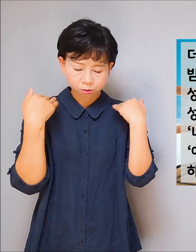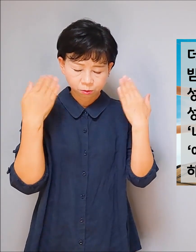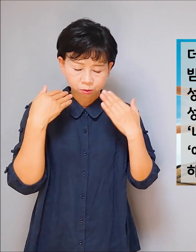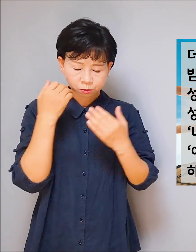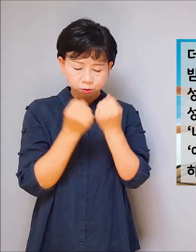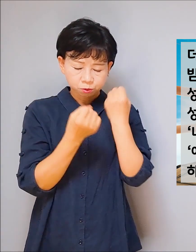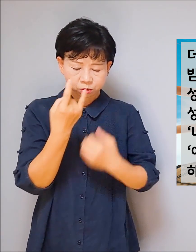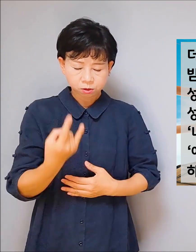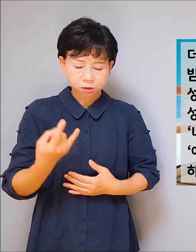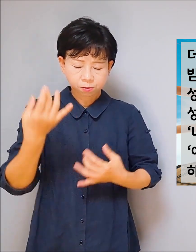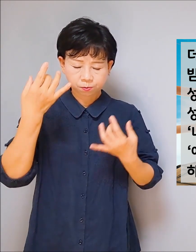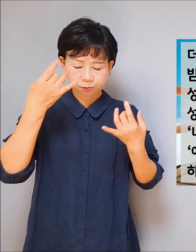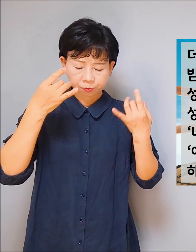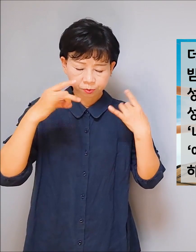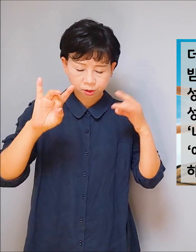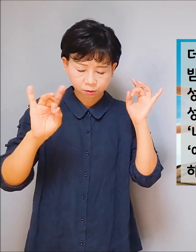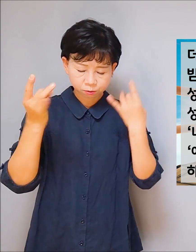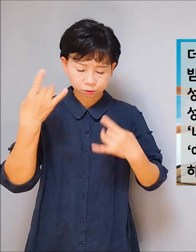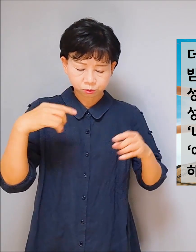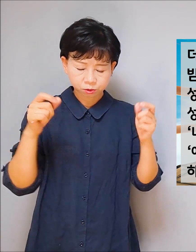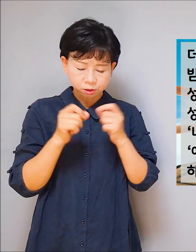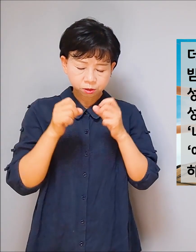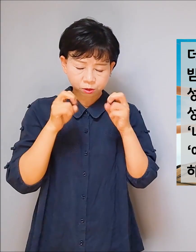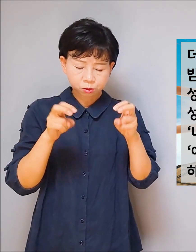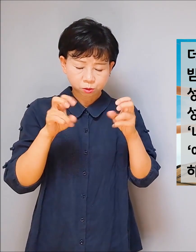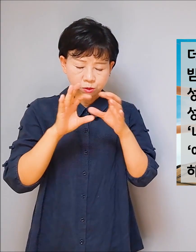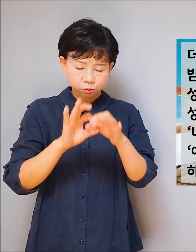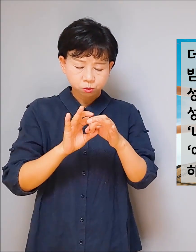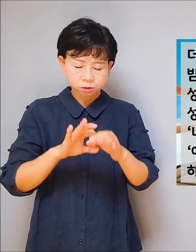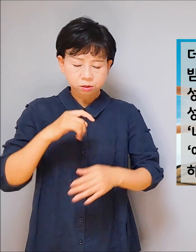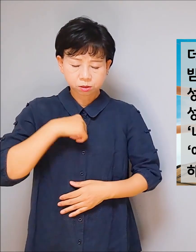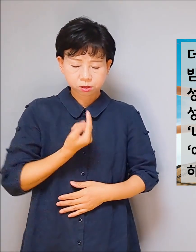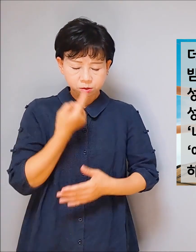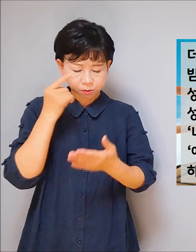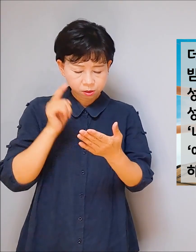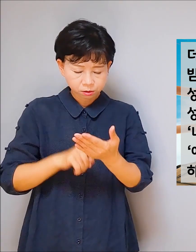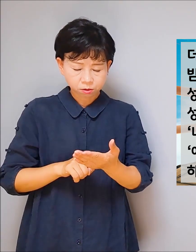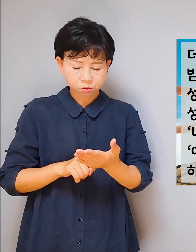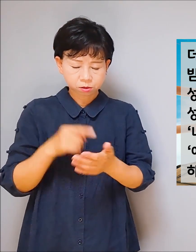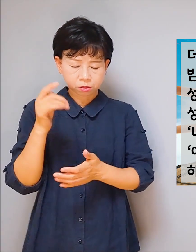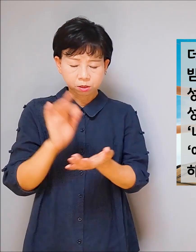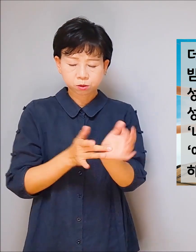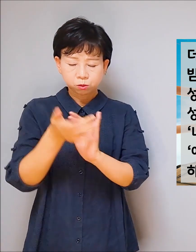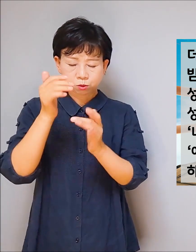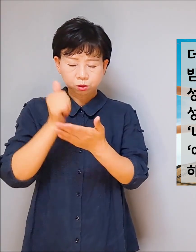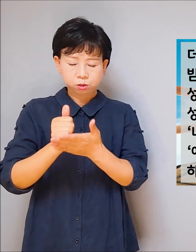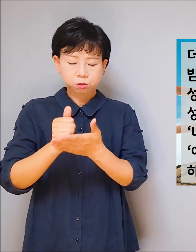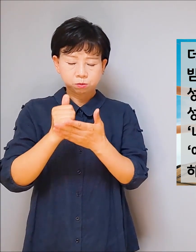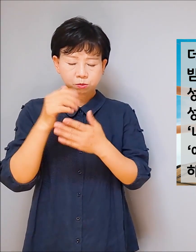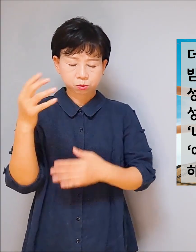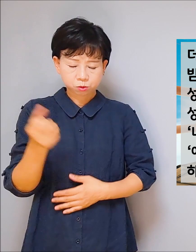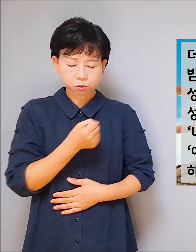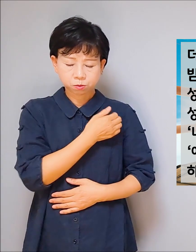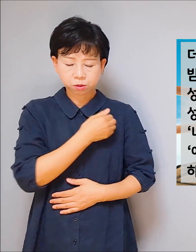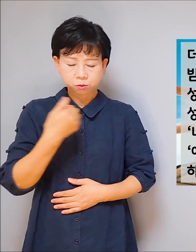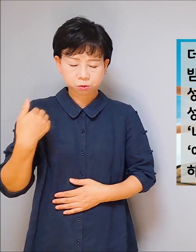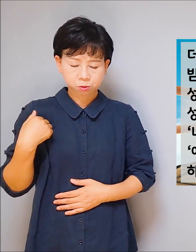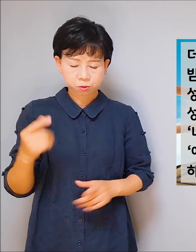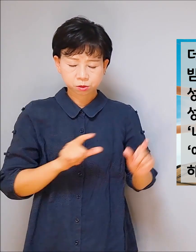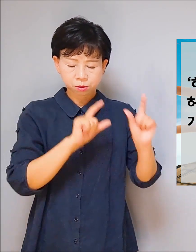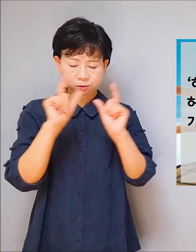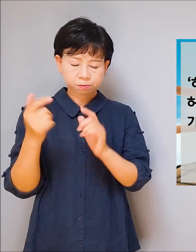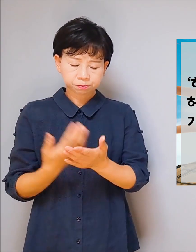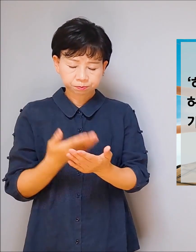단기 선교를 통해 내가 누구인지 발견하게 하시고 예수님으로 만족하는 삶을